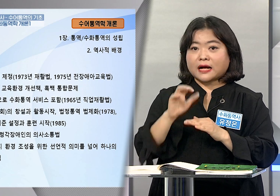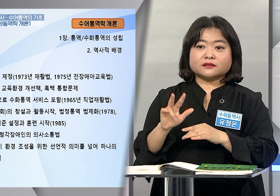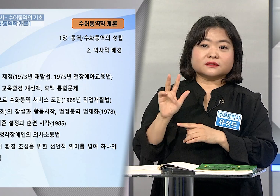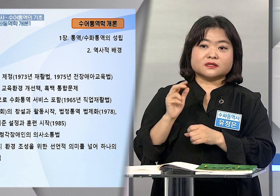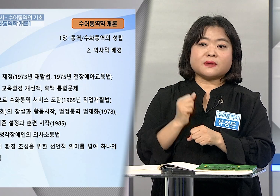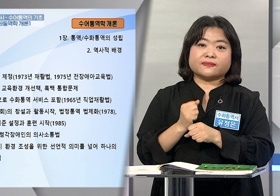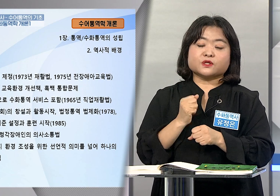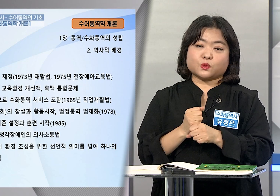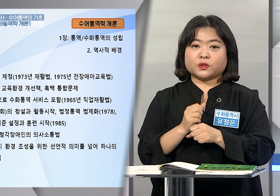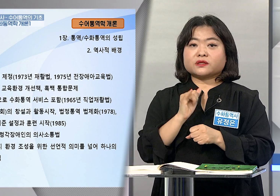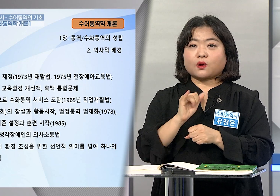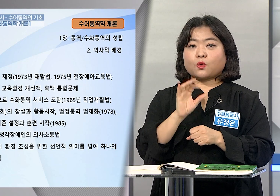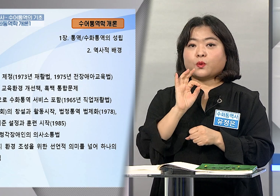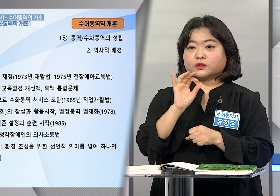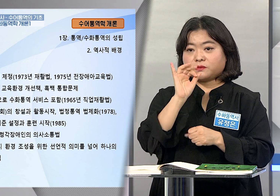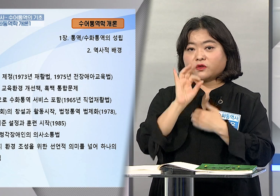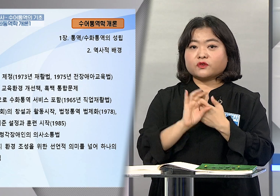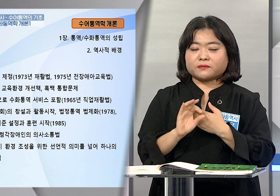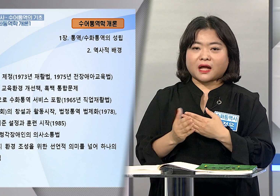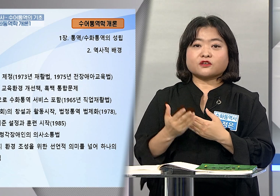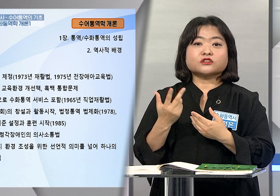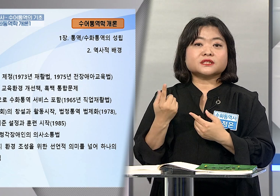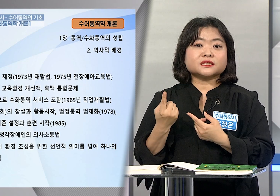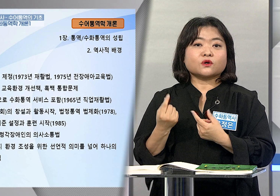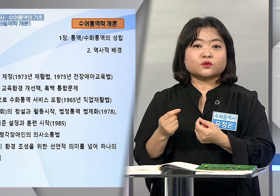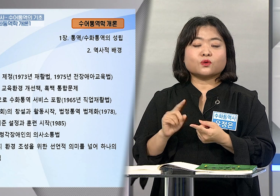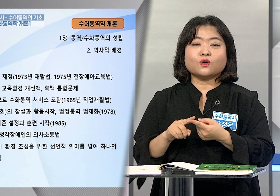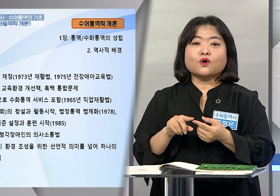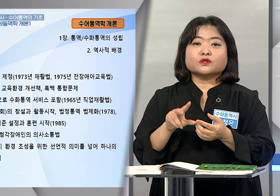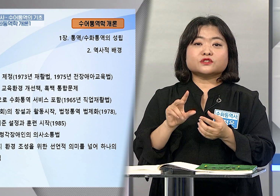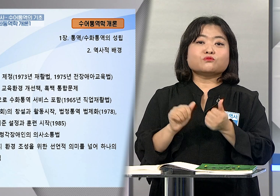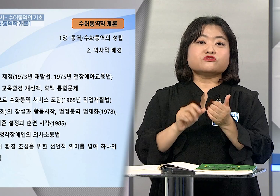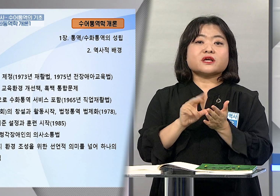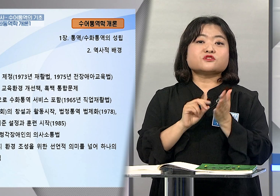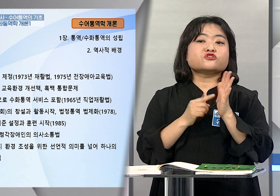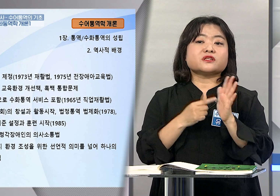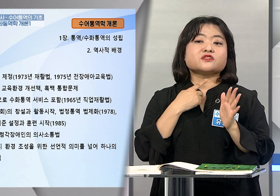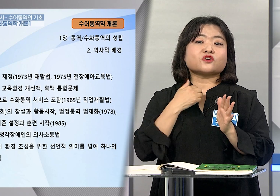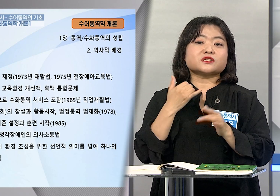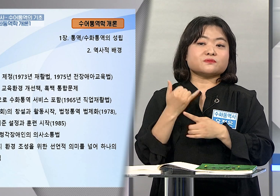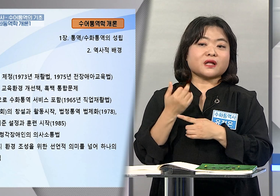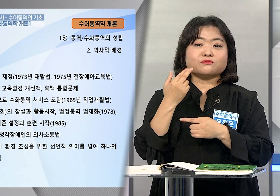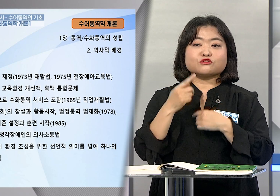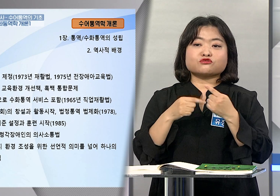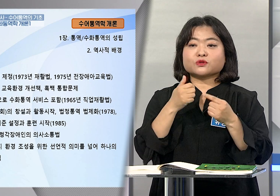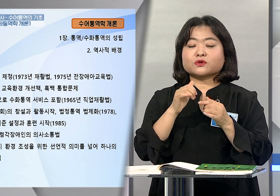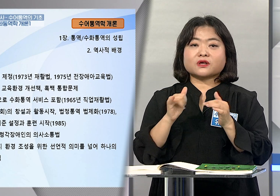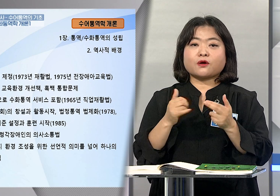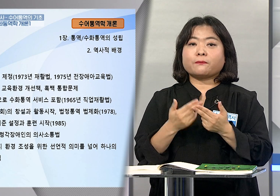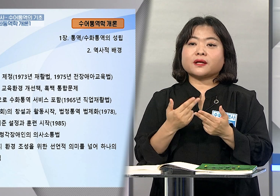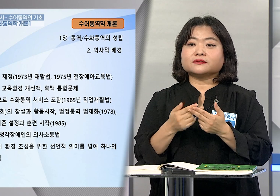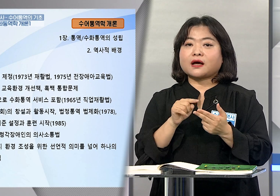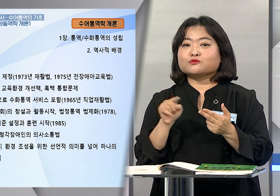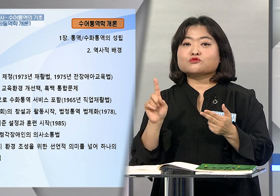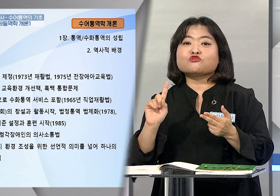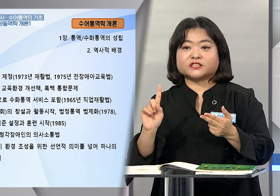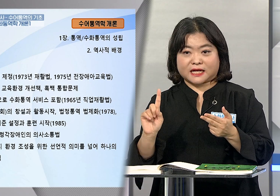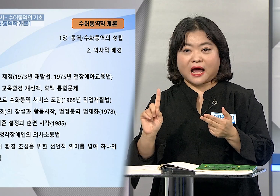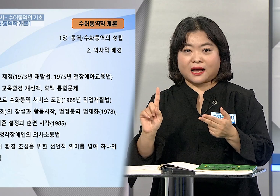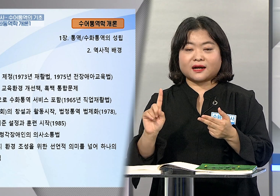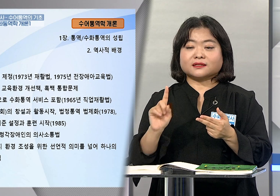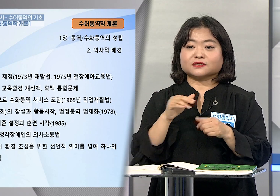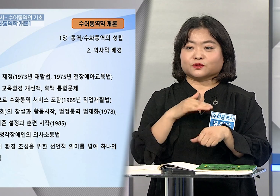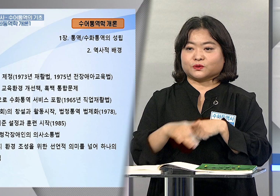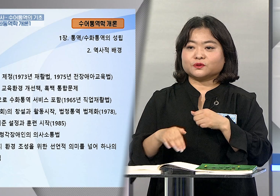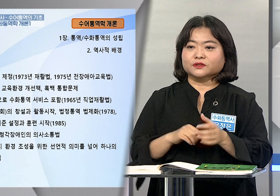윤리 강령들을 만들고 있다고 보시면 됩니다. 역시 저것도 시험 문제에 출제된 적이 있습니다. 미국 수화통역사 협회는 다음 중